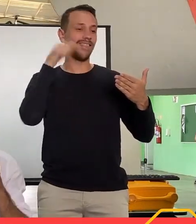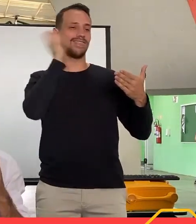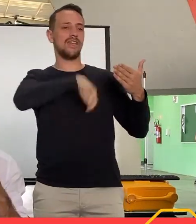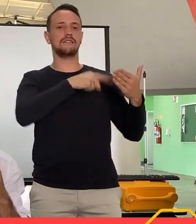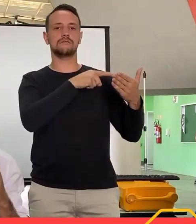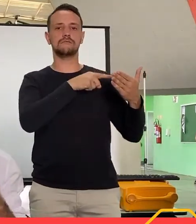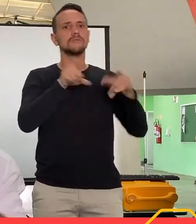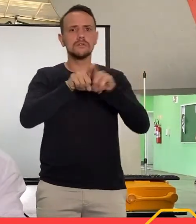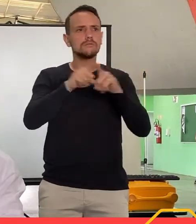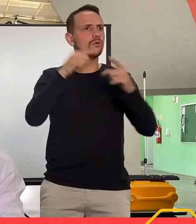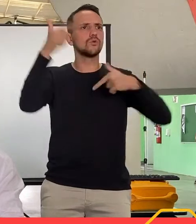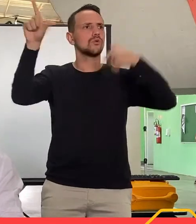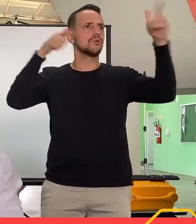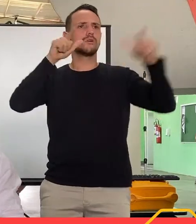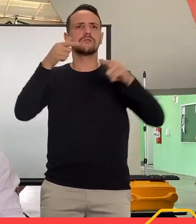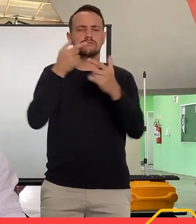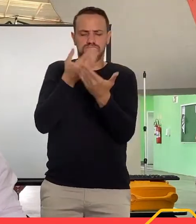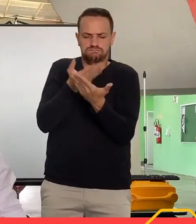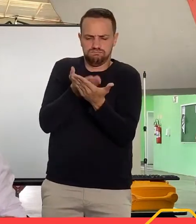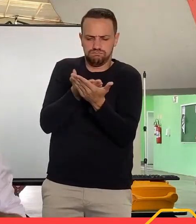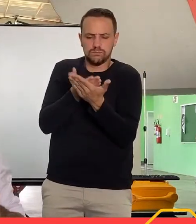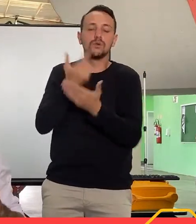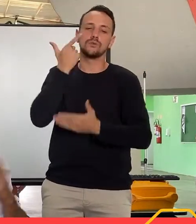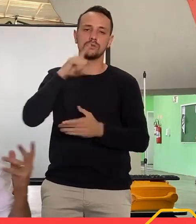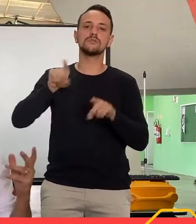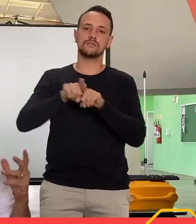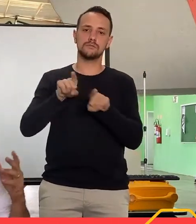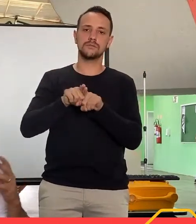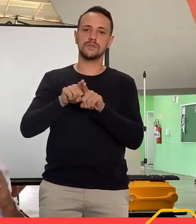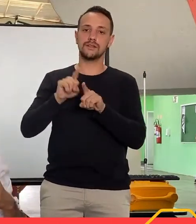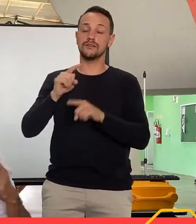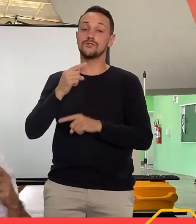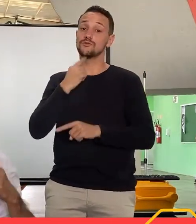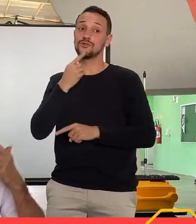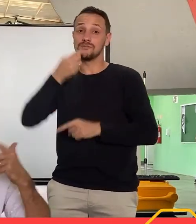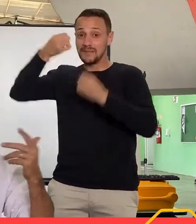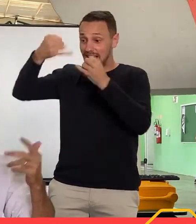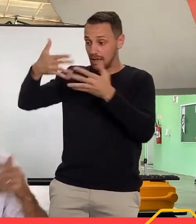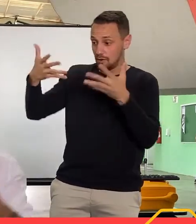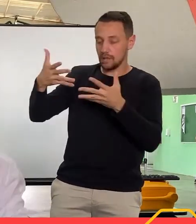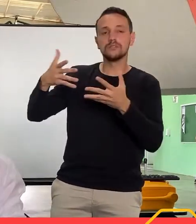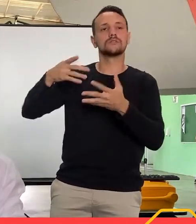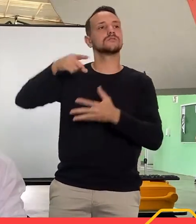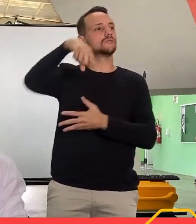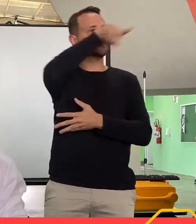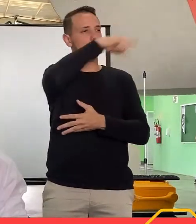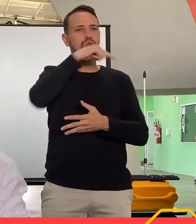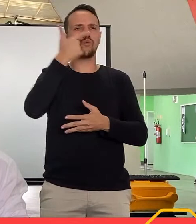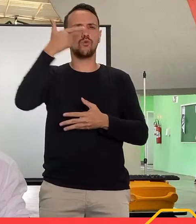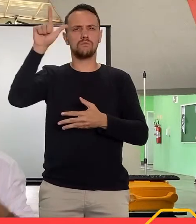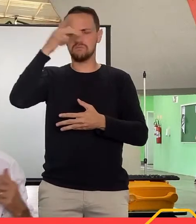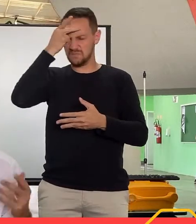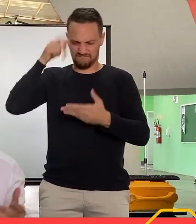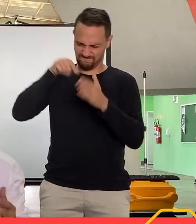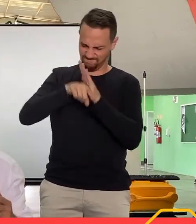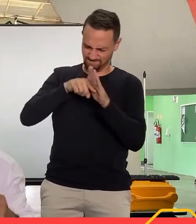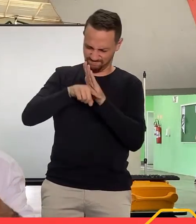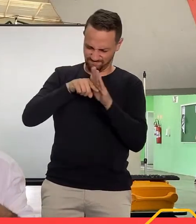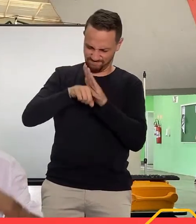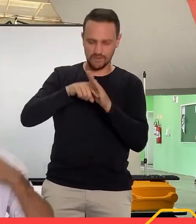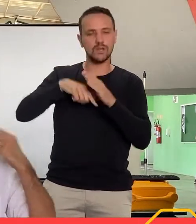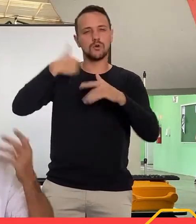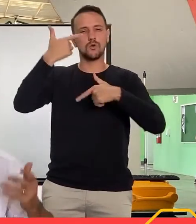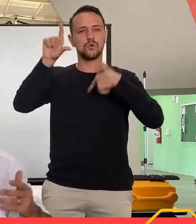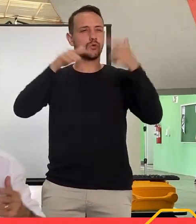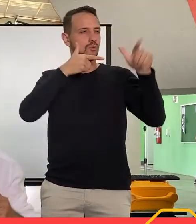fenômenos que a relatividade não consegue explicar, eventualmente. E a gente vai ter que correr atrás para formular novas